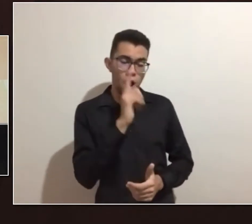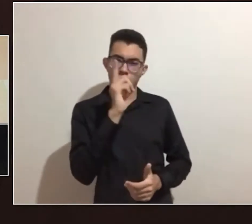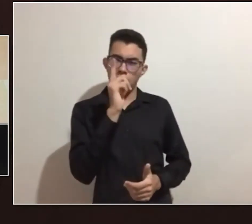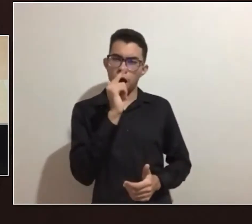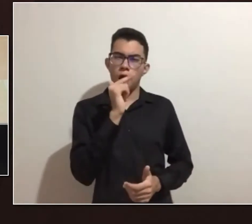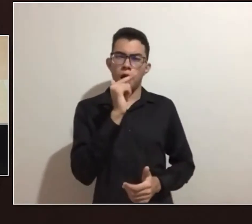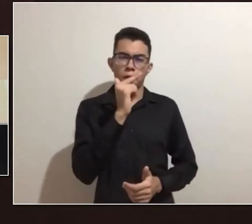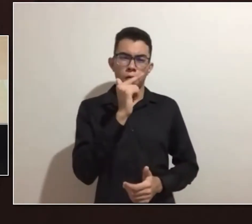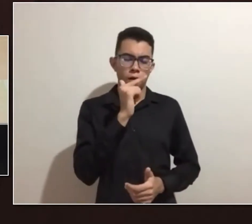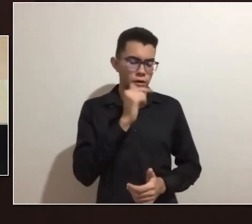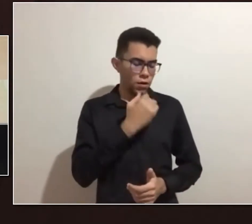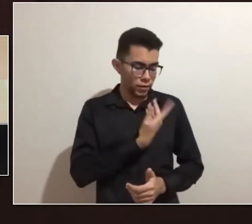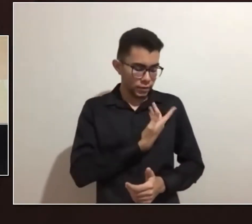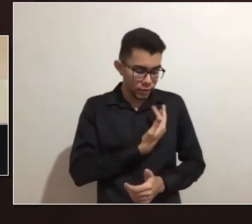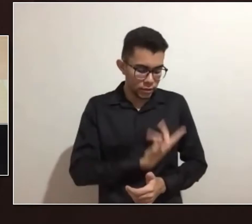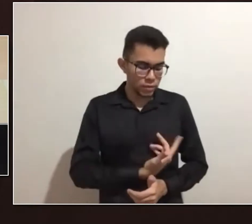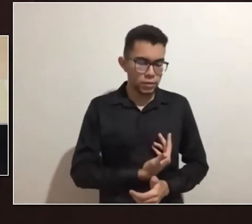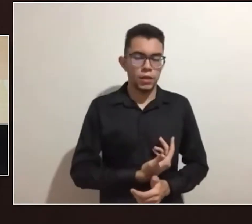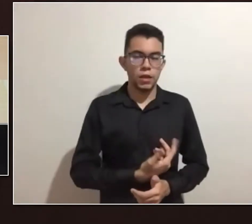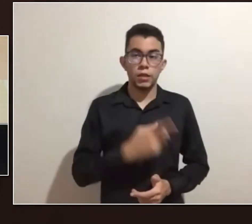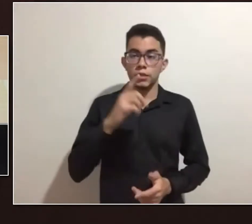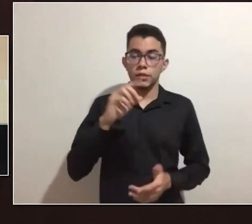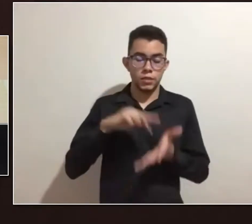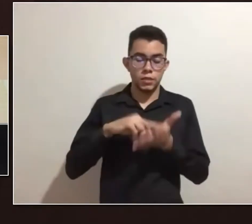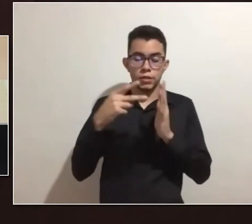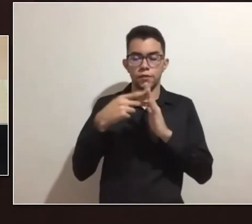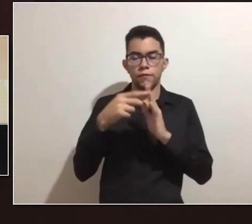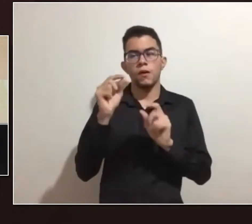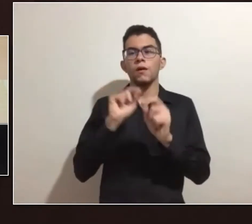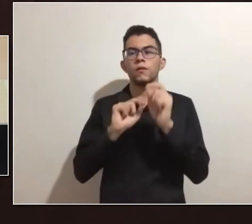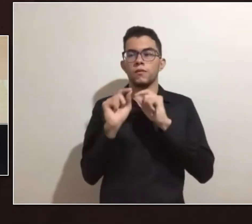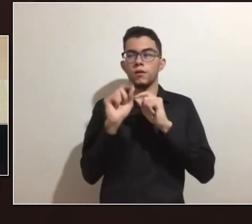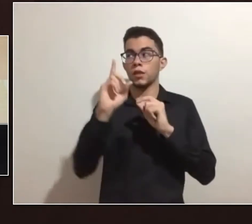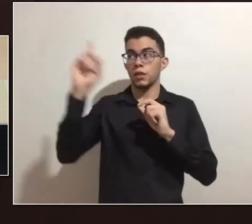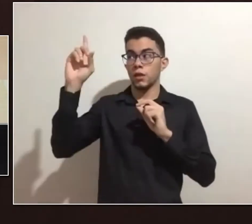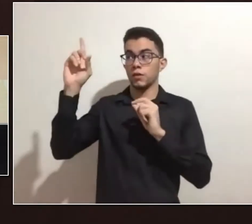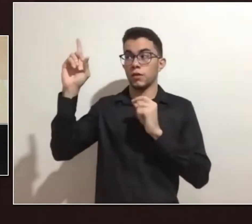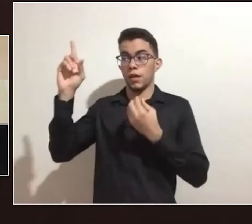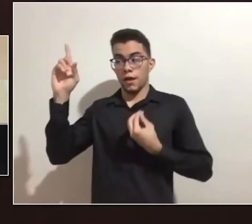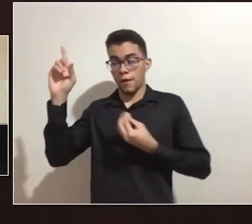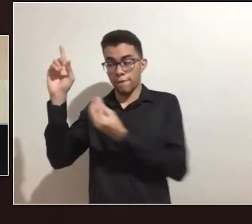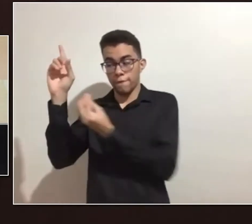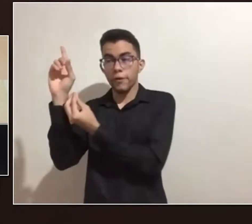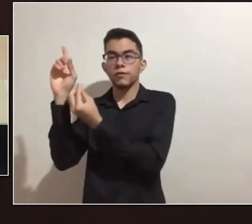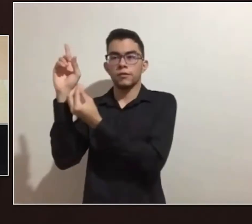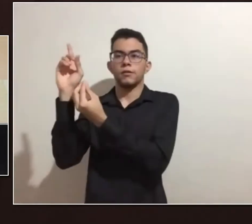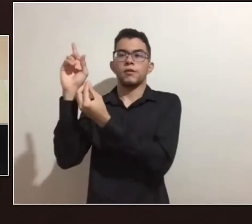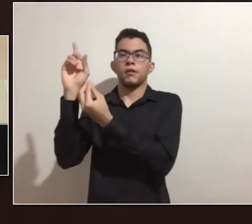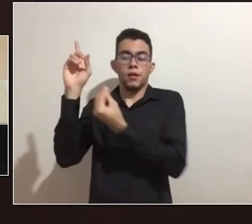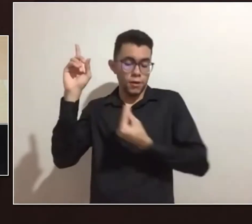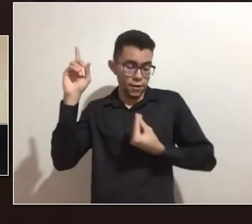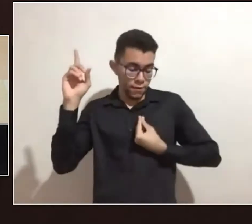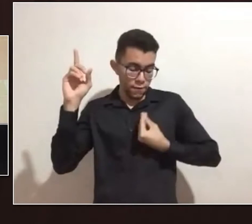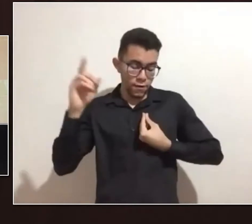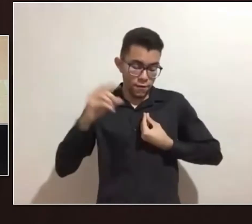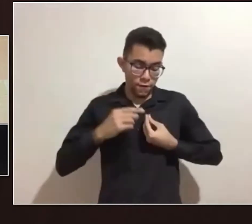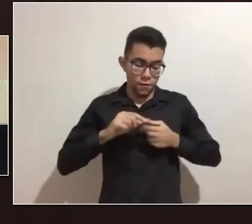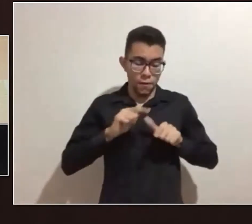Deus, que fluiu do seu lado para dentro de todo aquele que o receber.